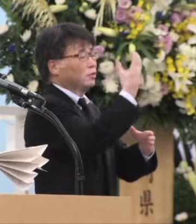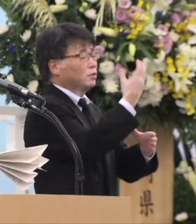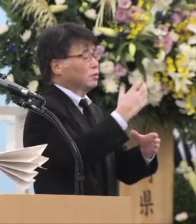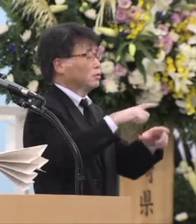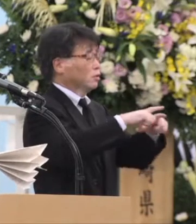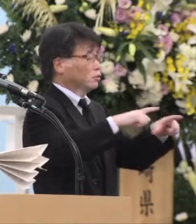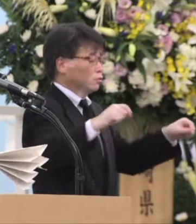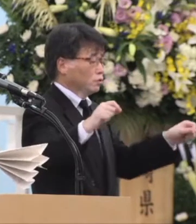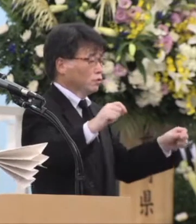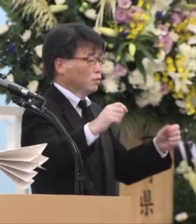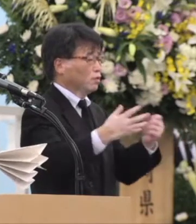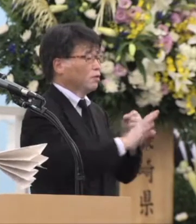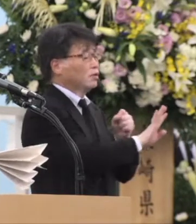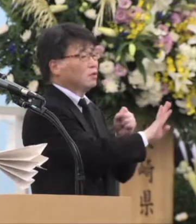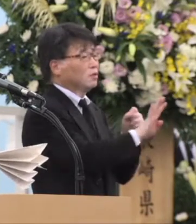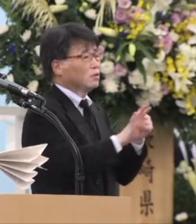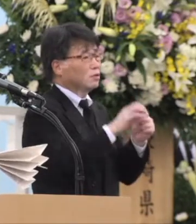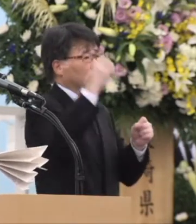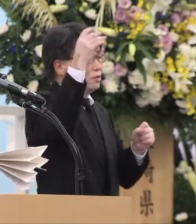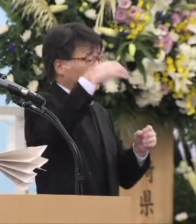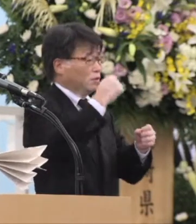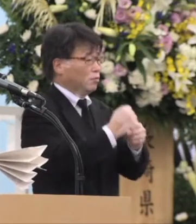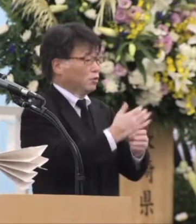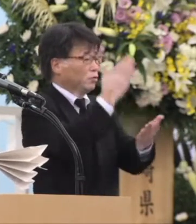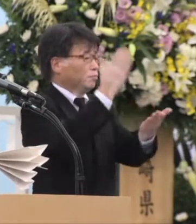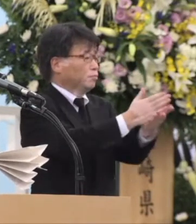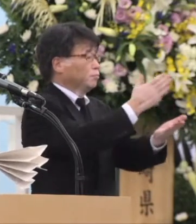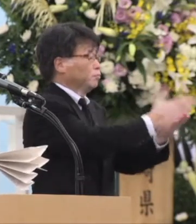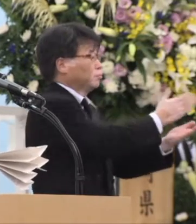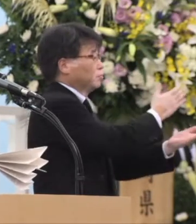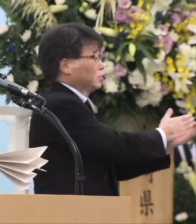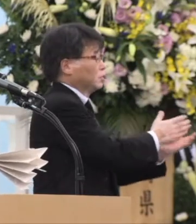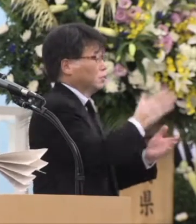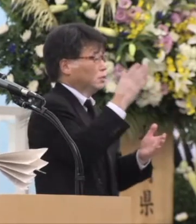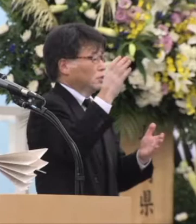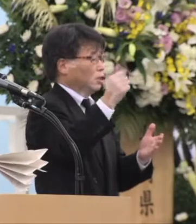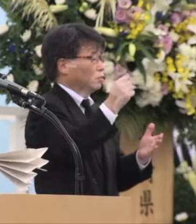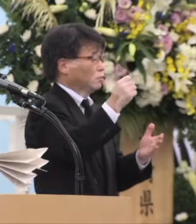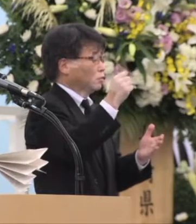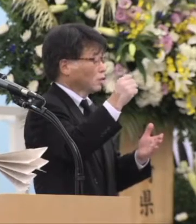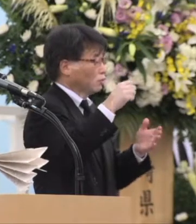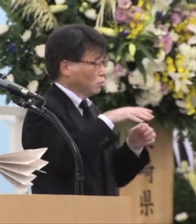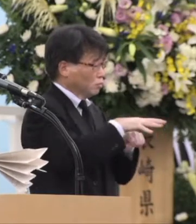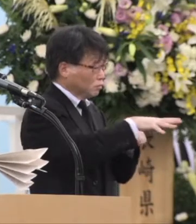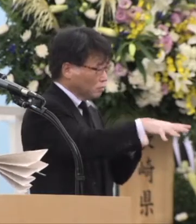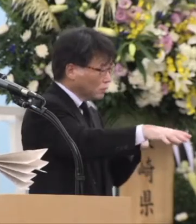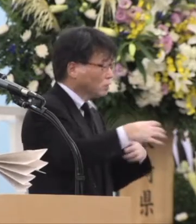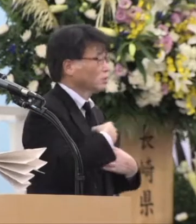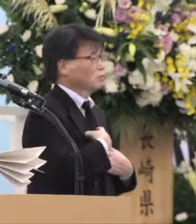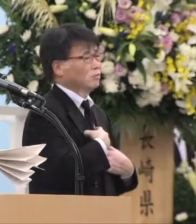発は一斉に停止され、核の脅威に怯えました。